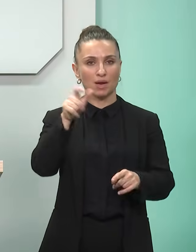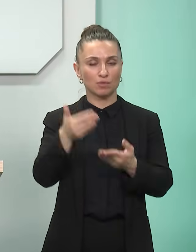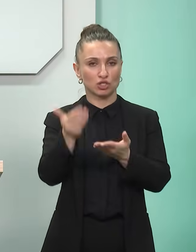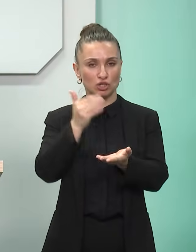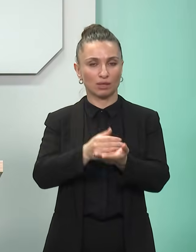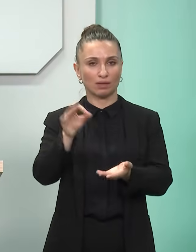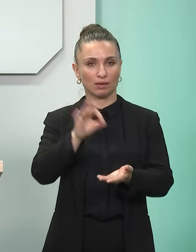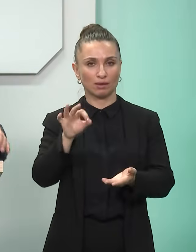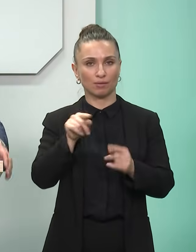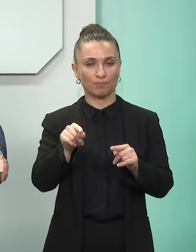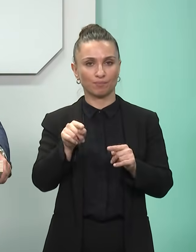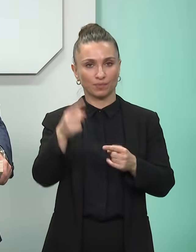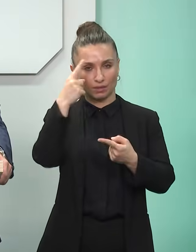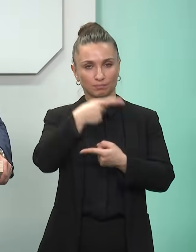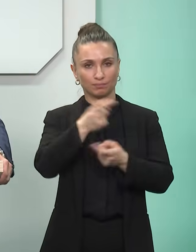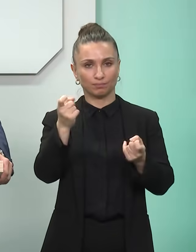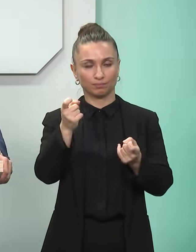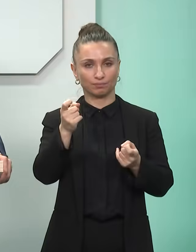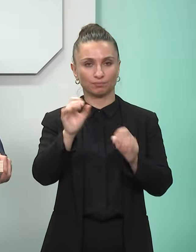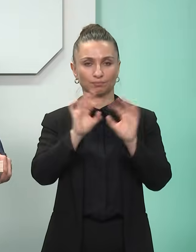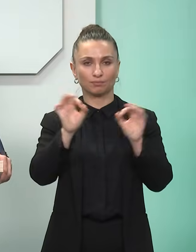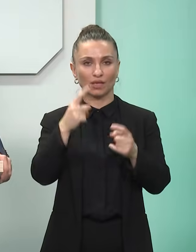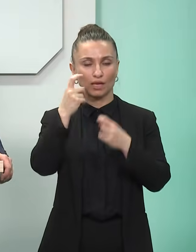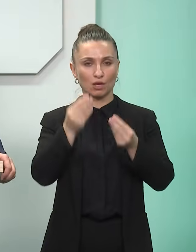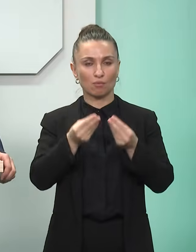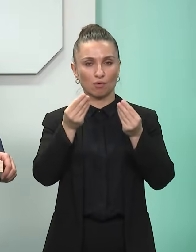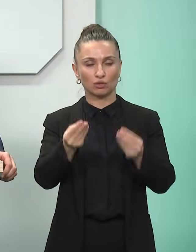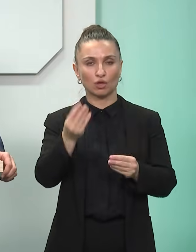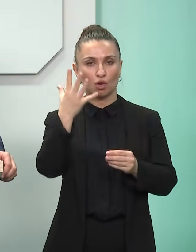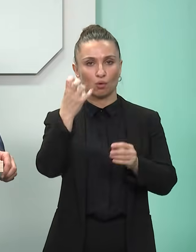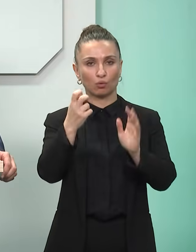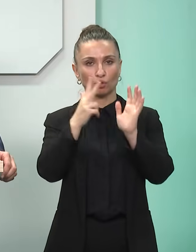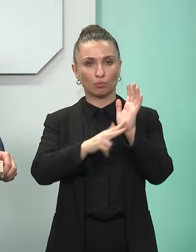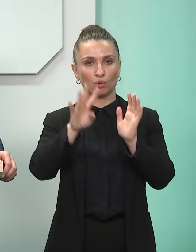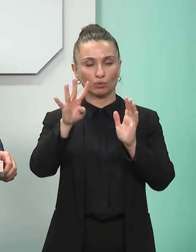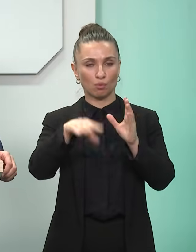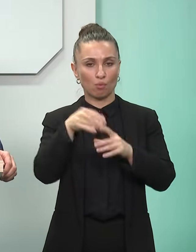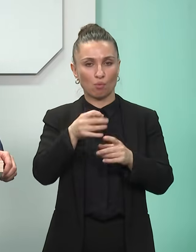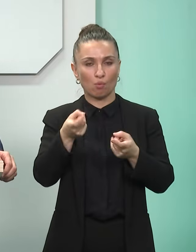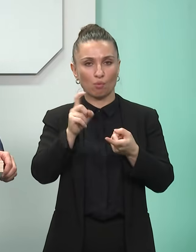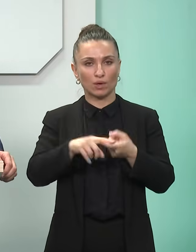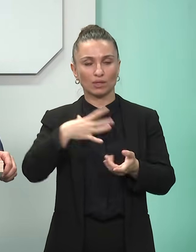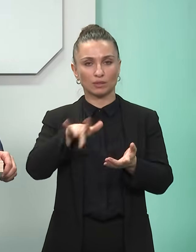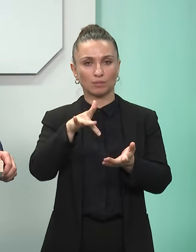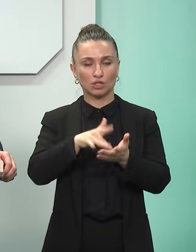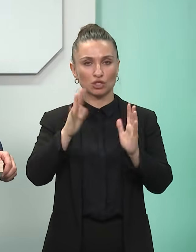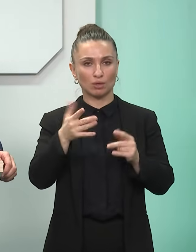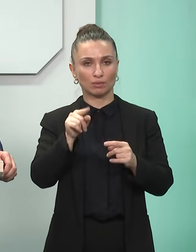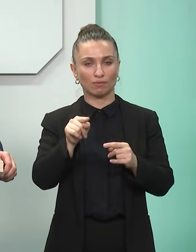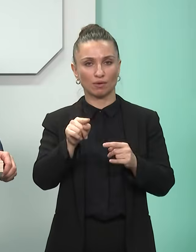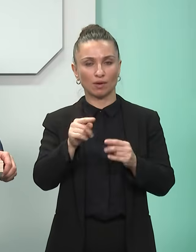შედეგებს, გაგაცნობთ და წარმოგიდგენთ ინფორმაციას. 584 საარჩევნო უბნიდან თბილისის